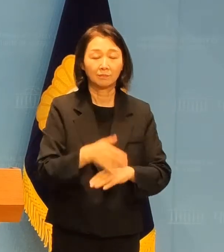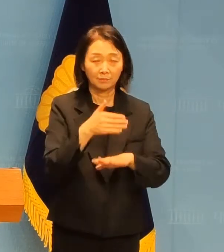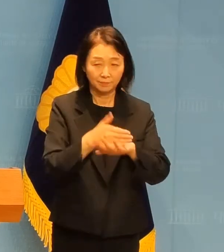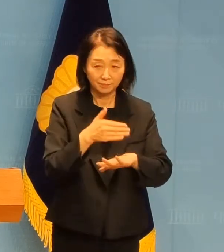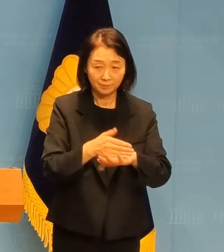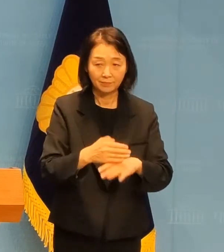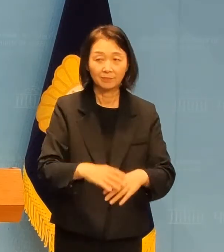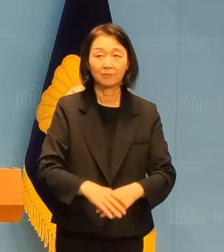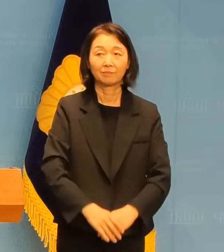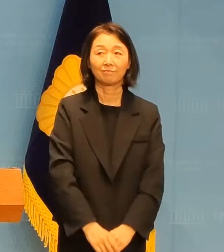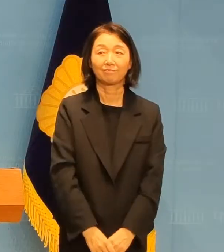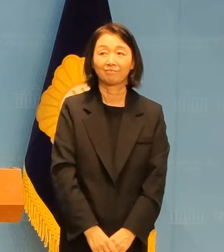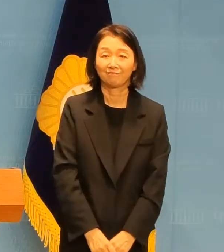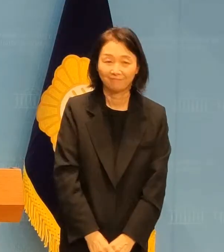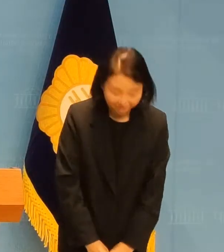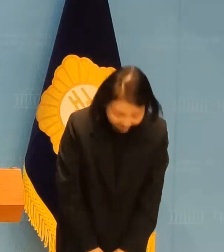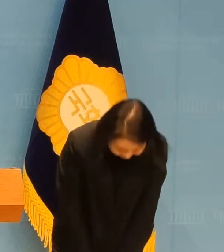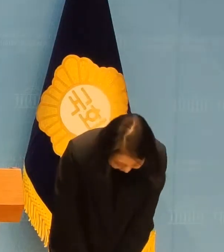감사합니다.